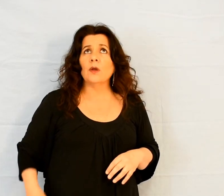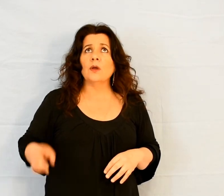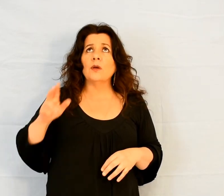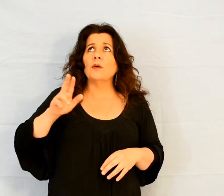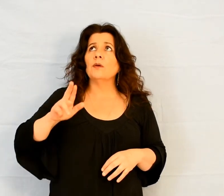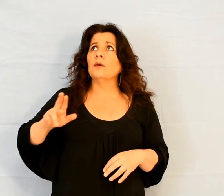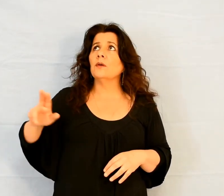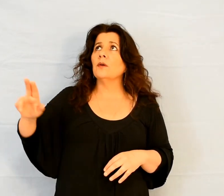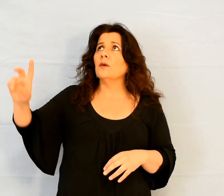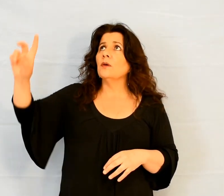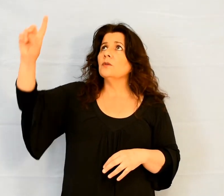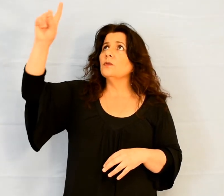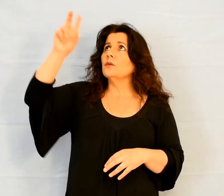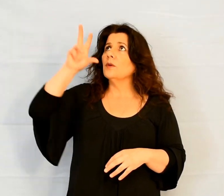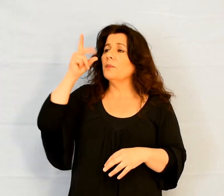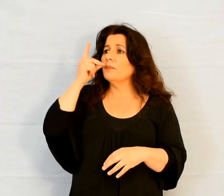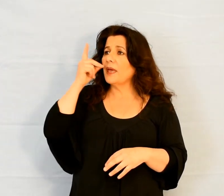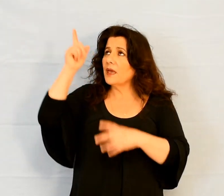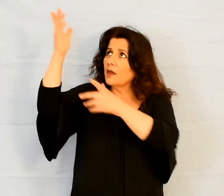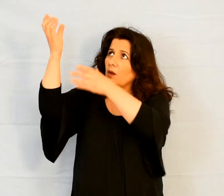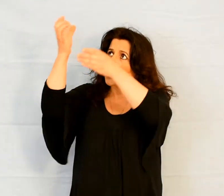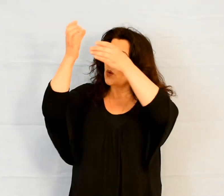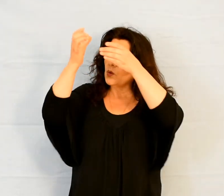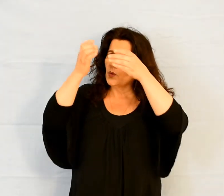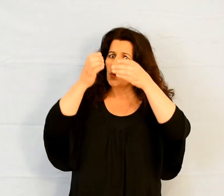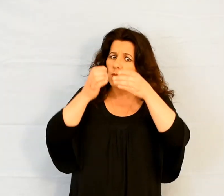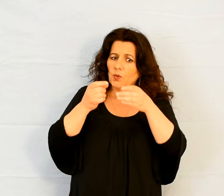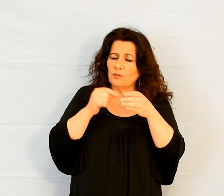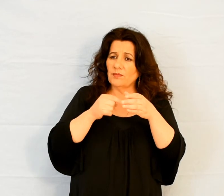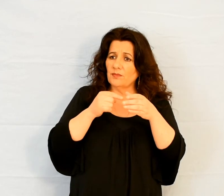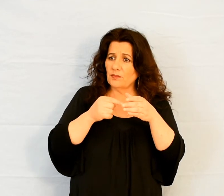Père, vais-je refuser de la boire ? »